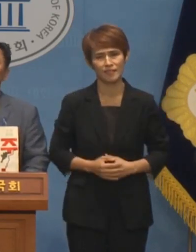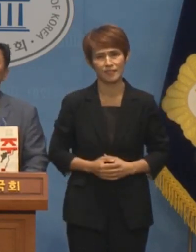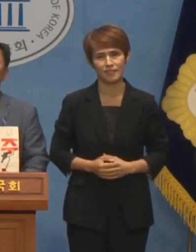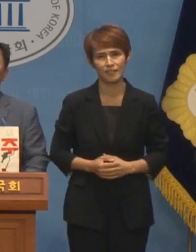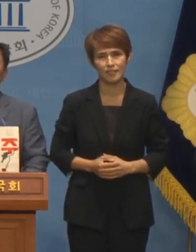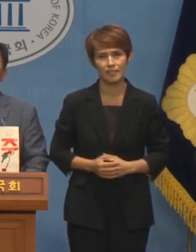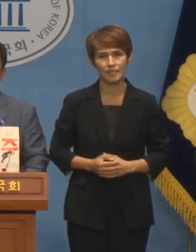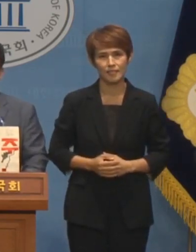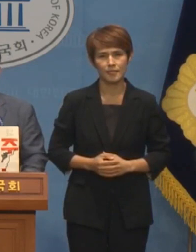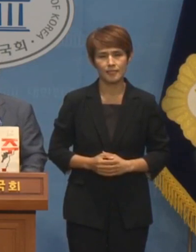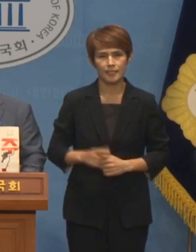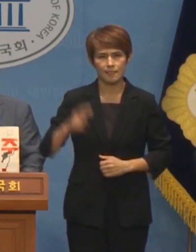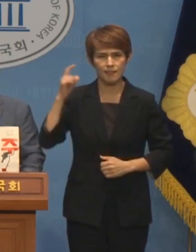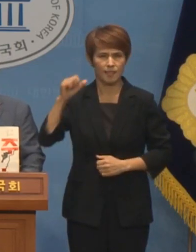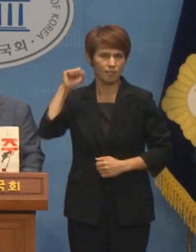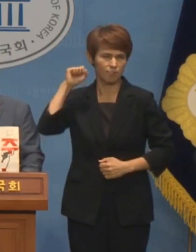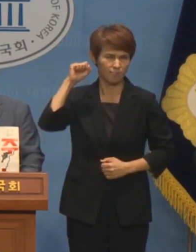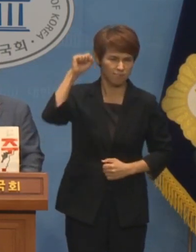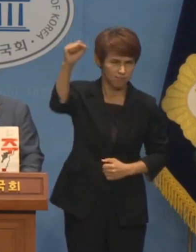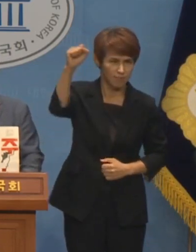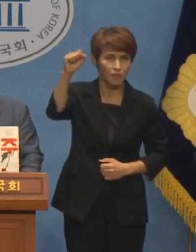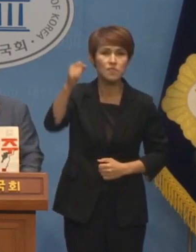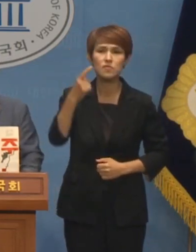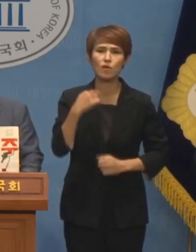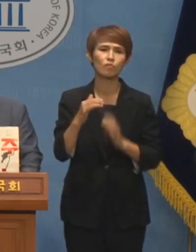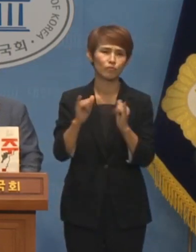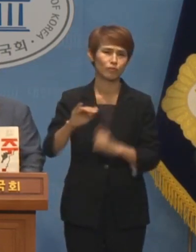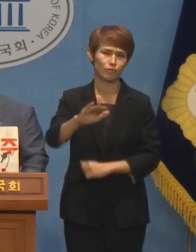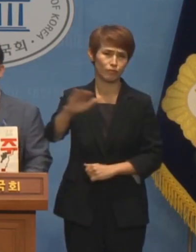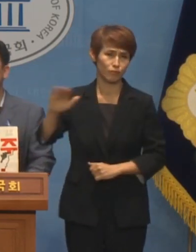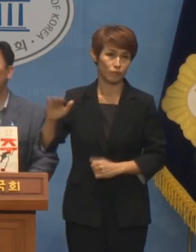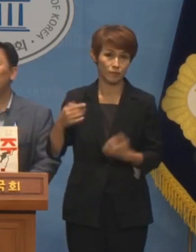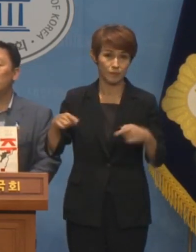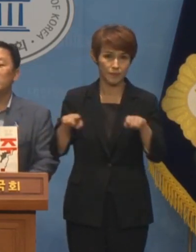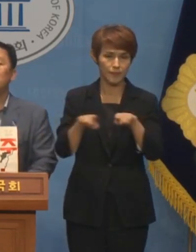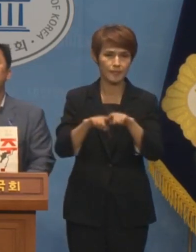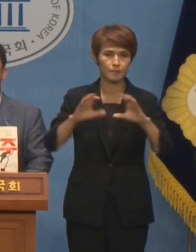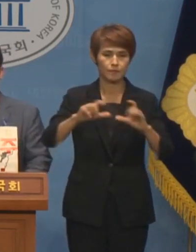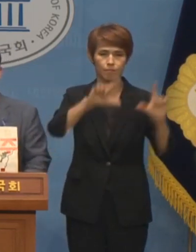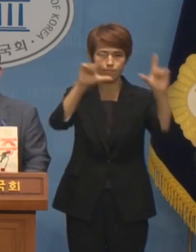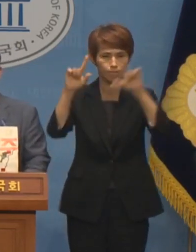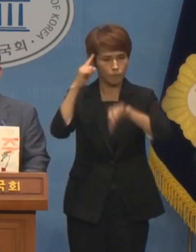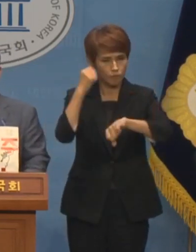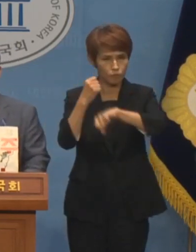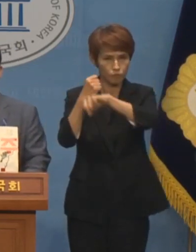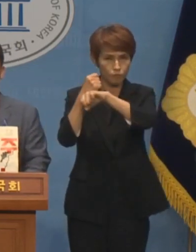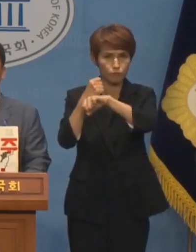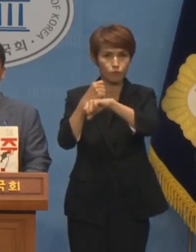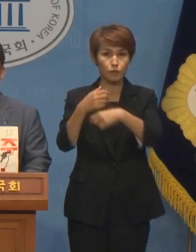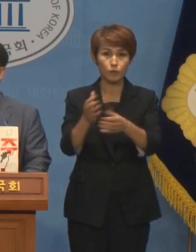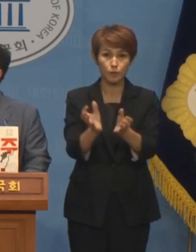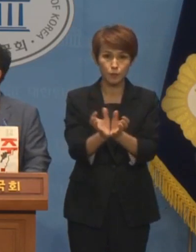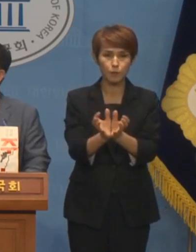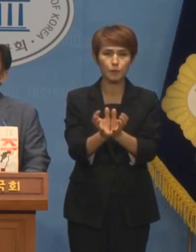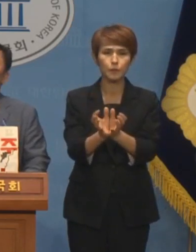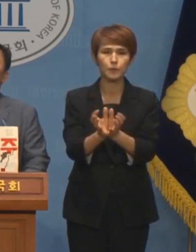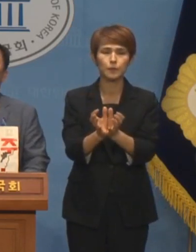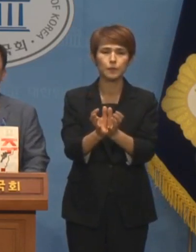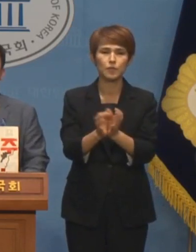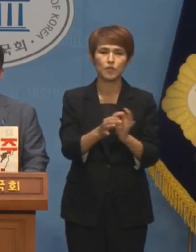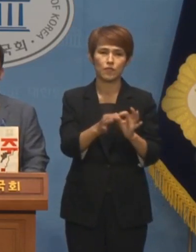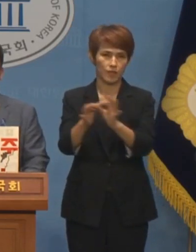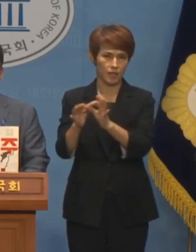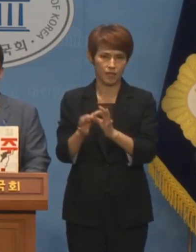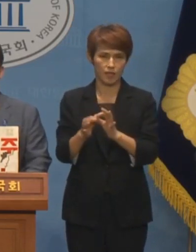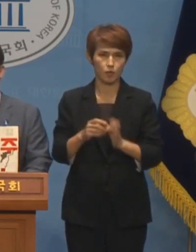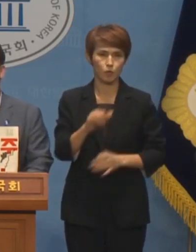강력하게 투쟁하고 대응해 오신 분들과 민생경제연구소, 검사검사 모임, 이채학명주 시민연대, 그리고